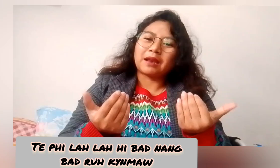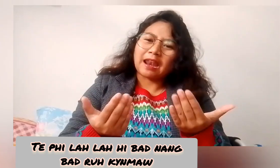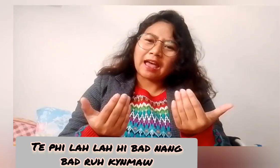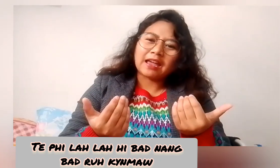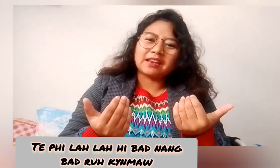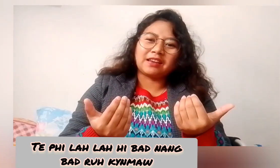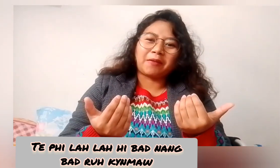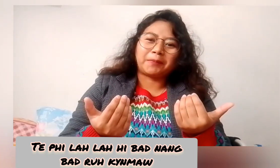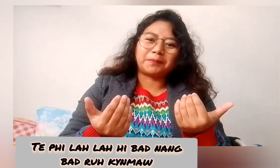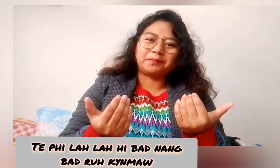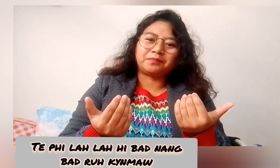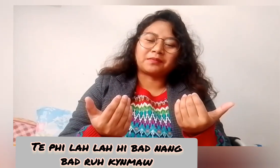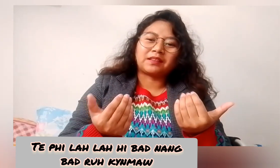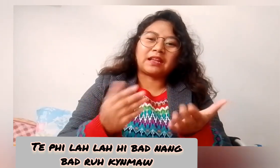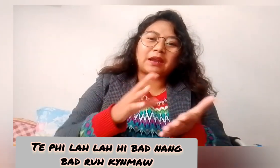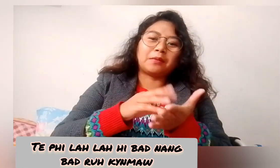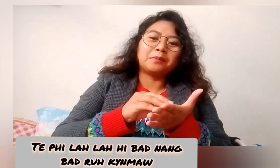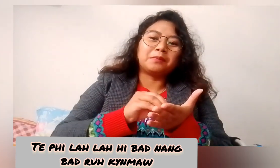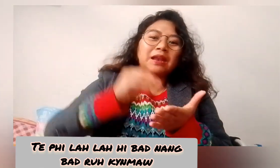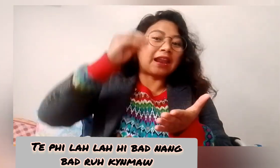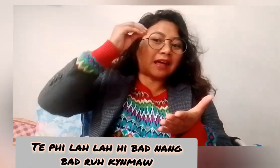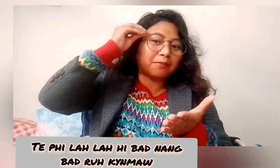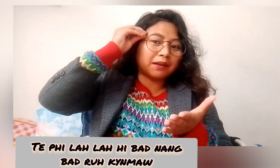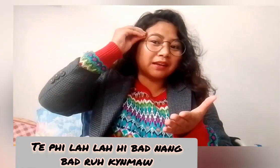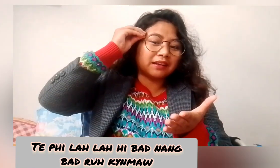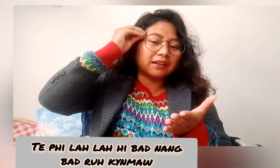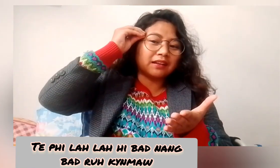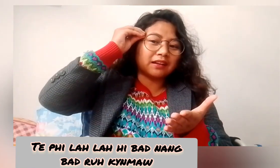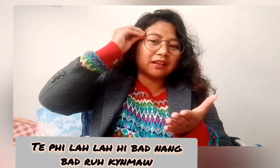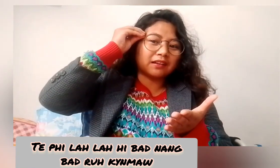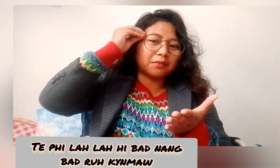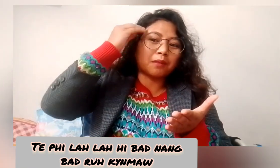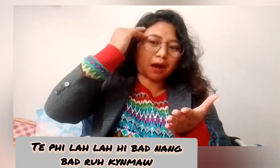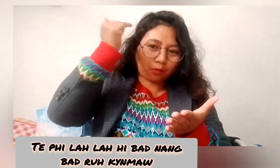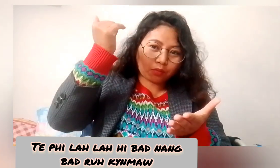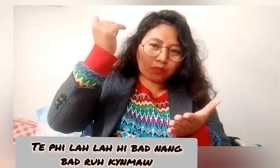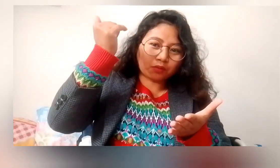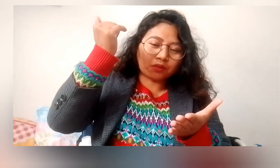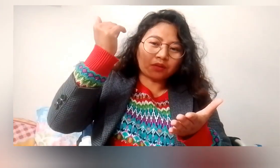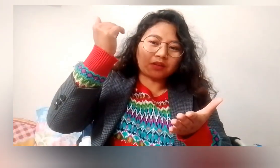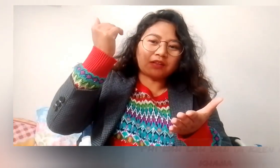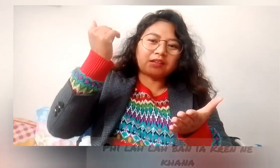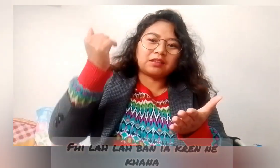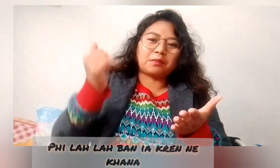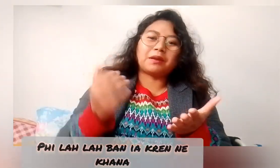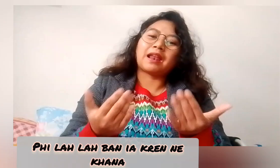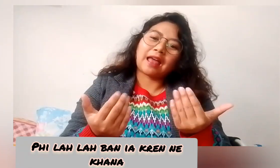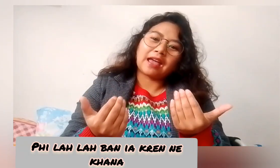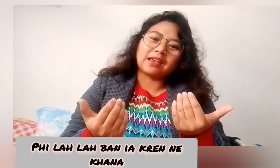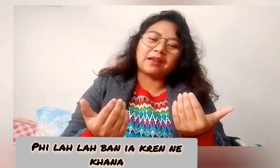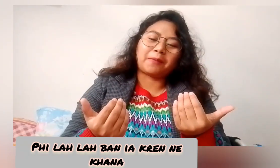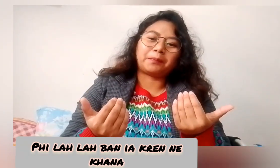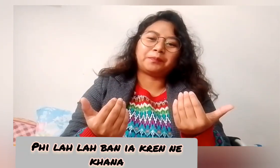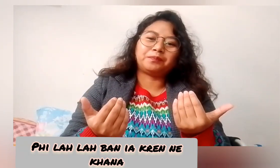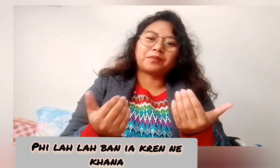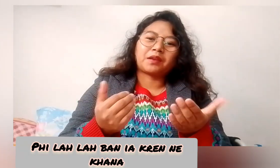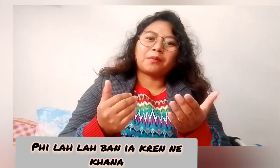Te pillahi mat nang badru ban mau pillahi